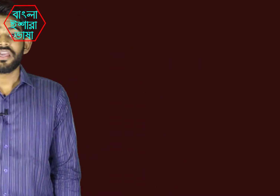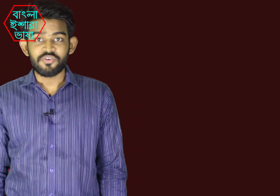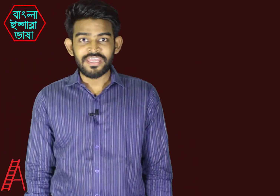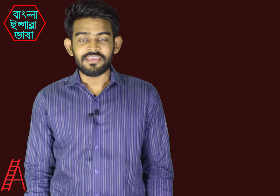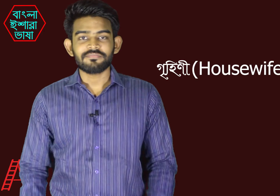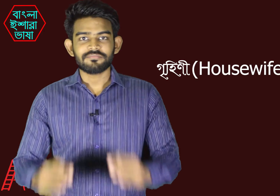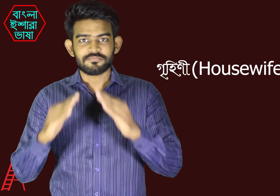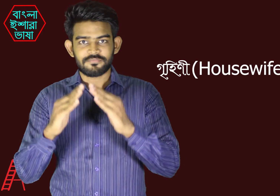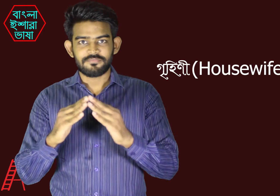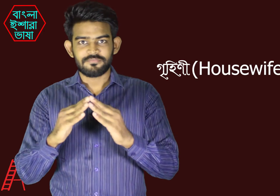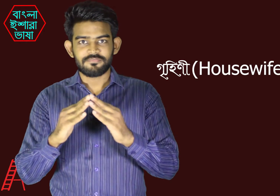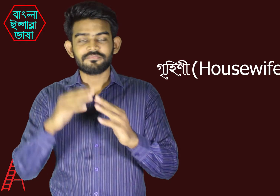গৃহিণী।